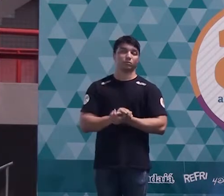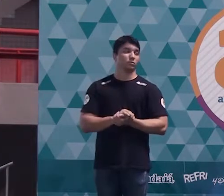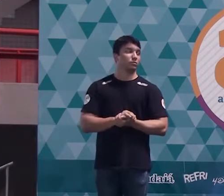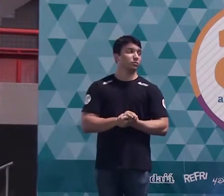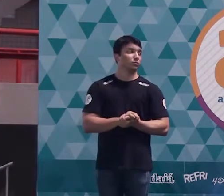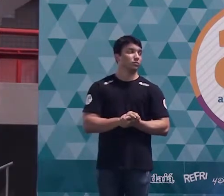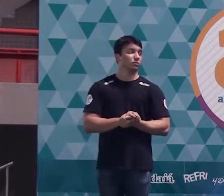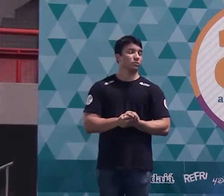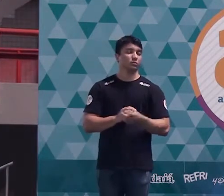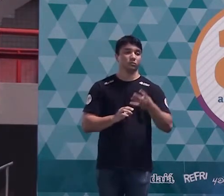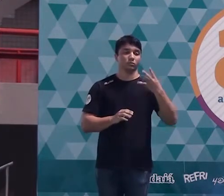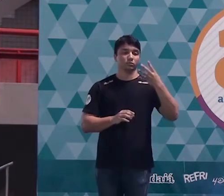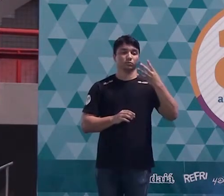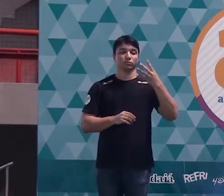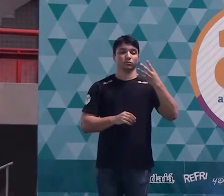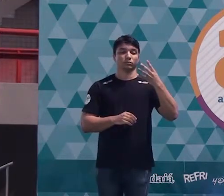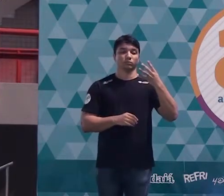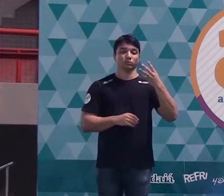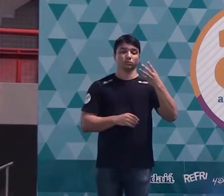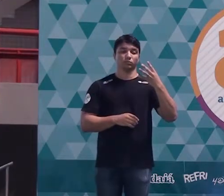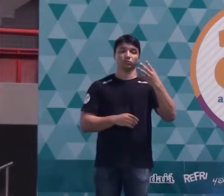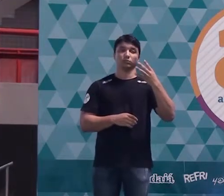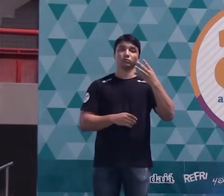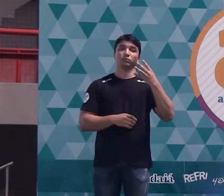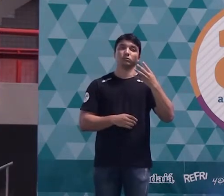Questão 4, né?